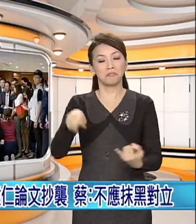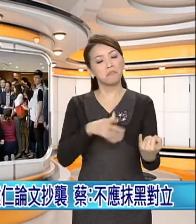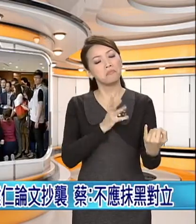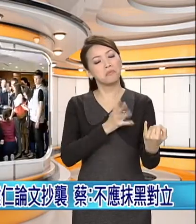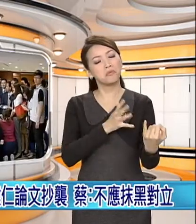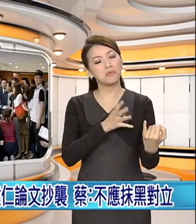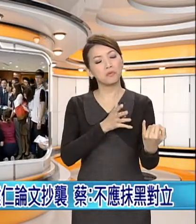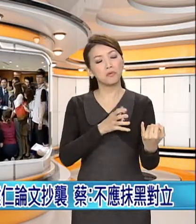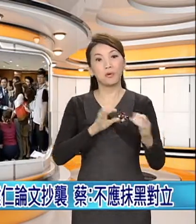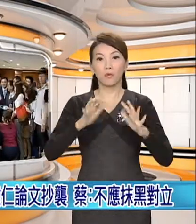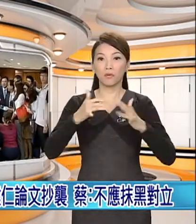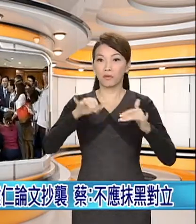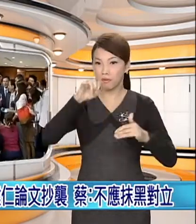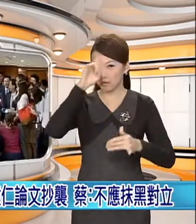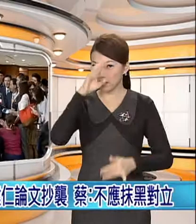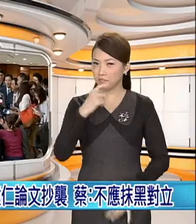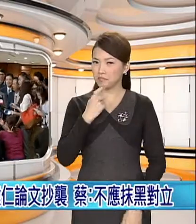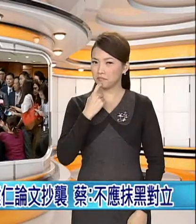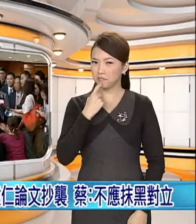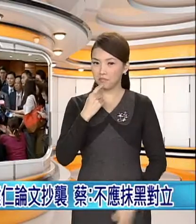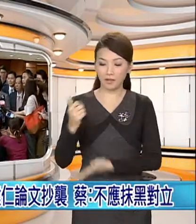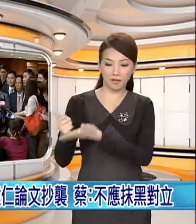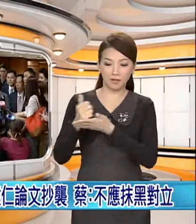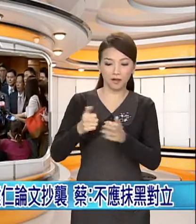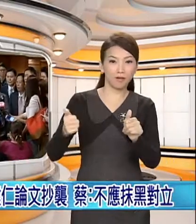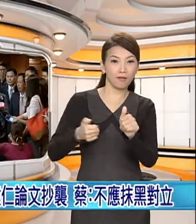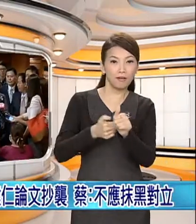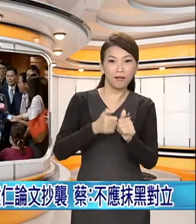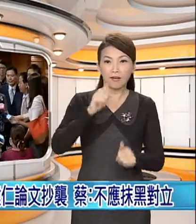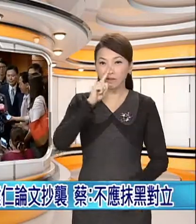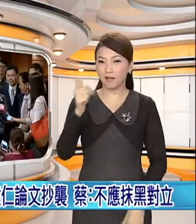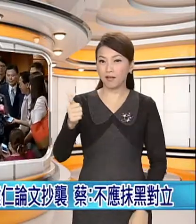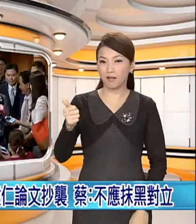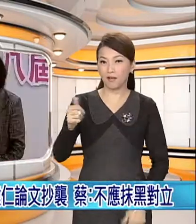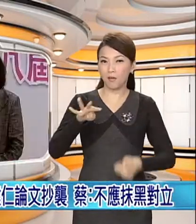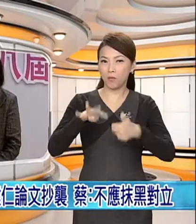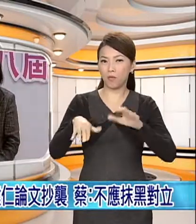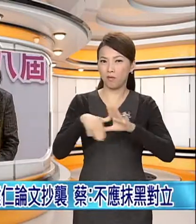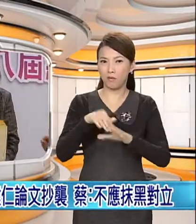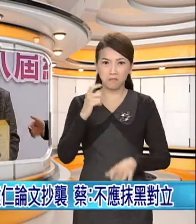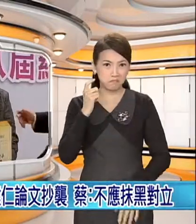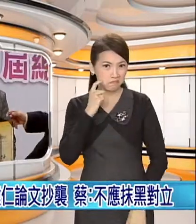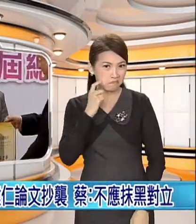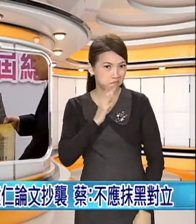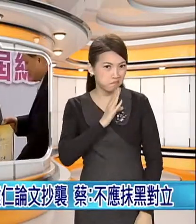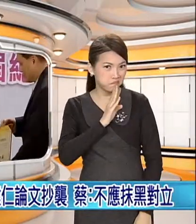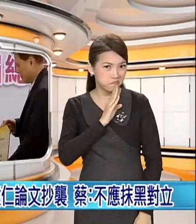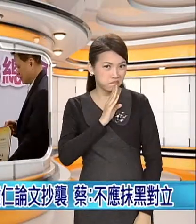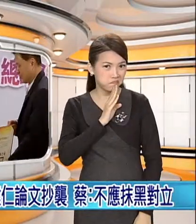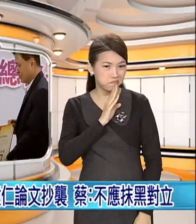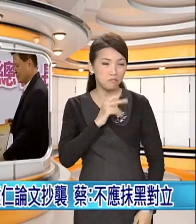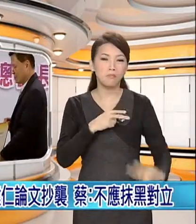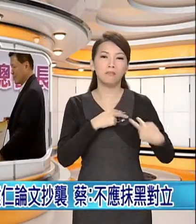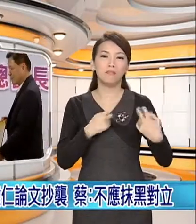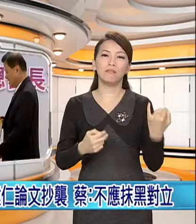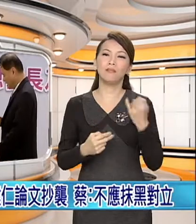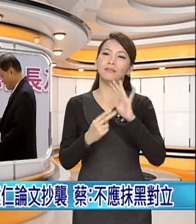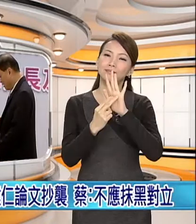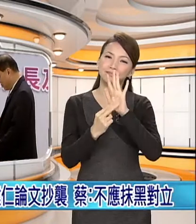民党质疑副手陈建仁的论文造假蔡英文表示国民党不应该